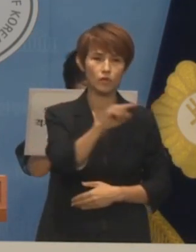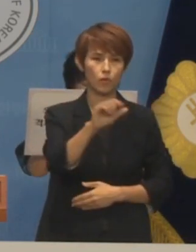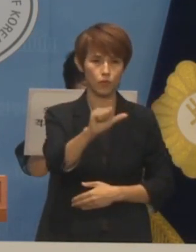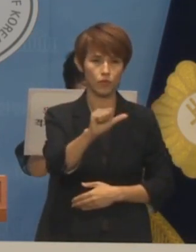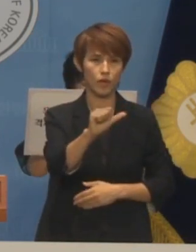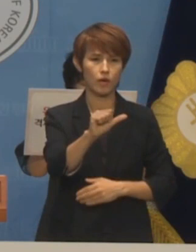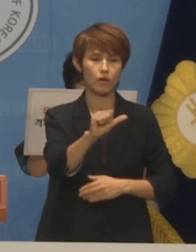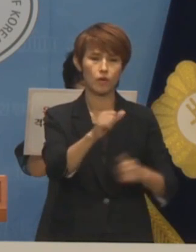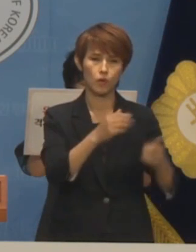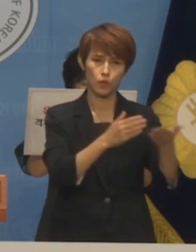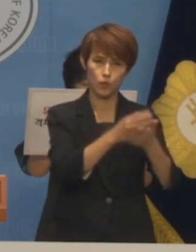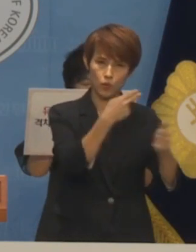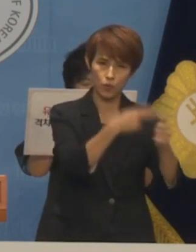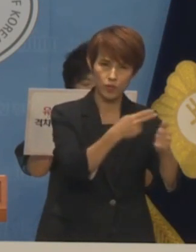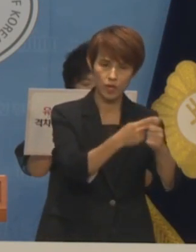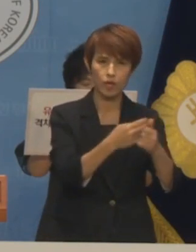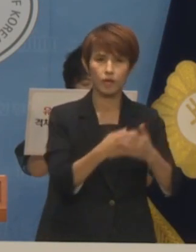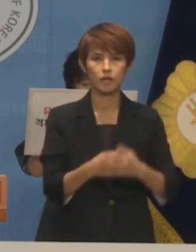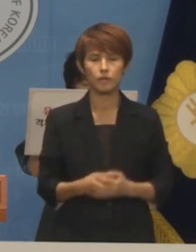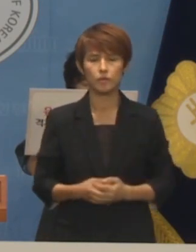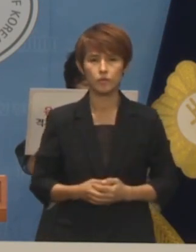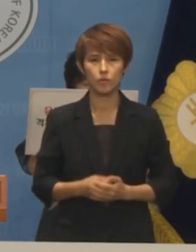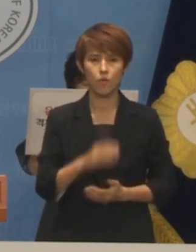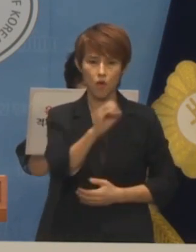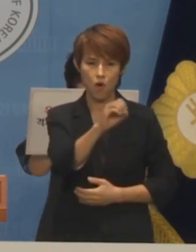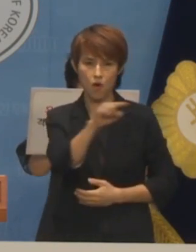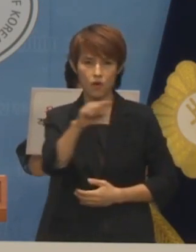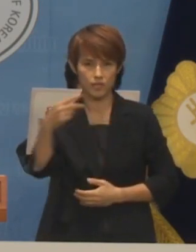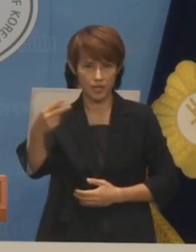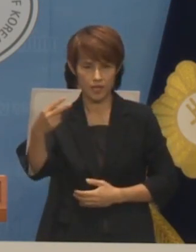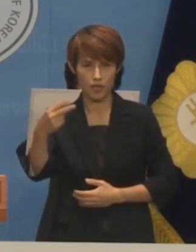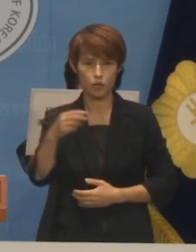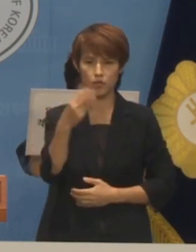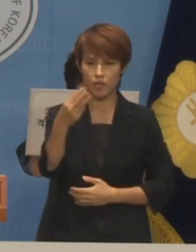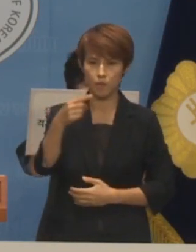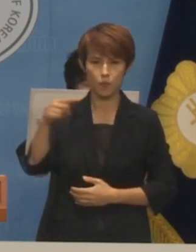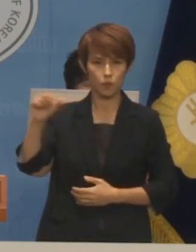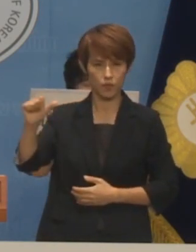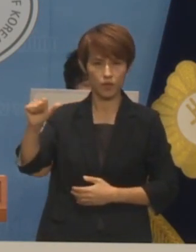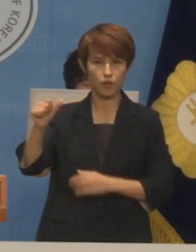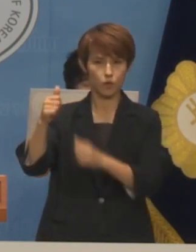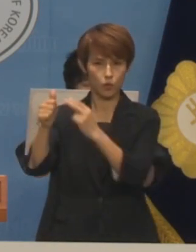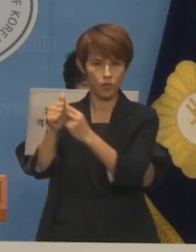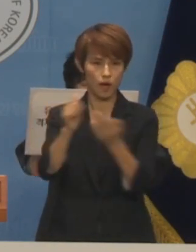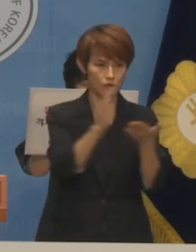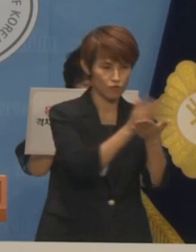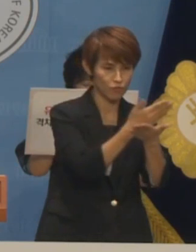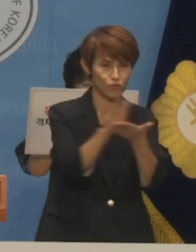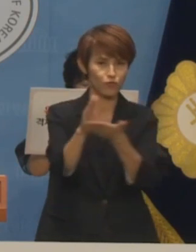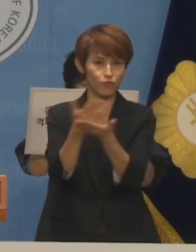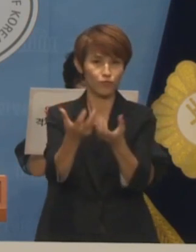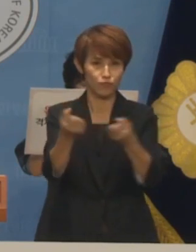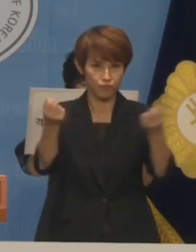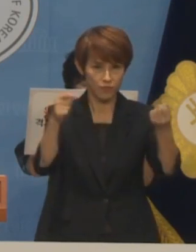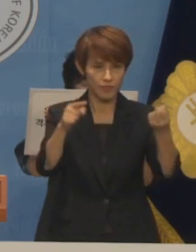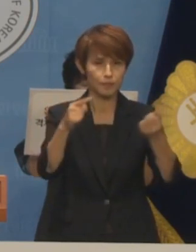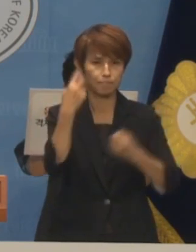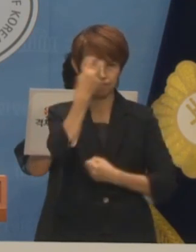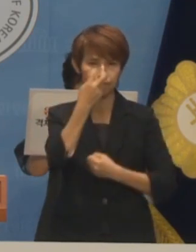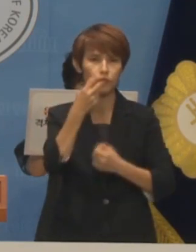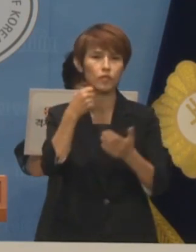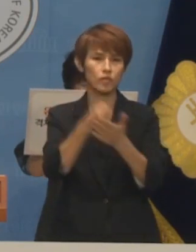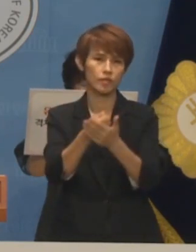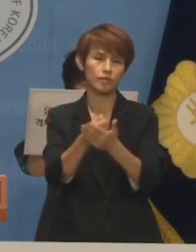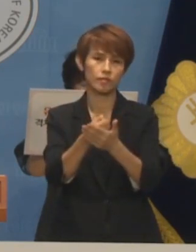정교사, 단일 자격과 영아 정교사 0~2세와 3~5세 유아 정교사를 구분하는 두 가지 안에 대해서 검토하여